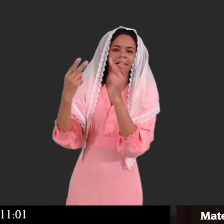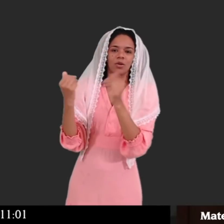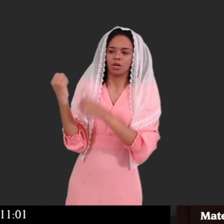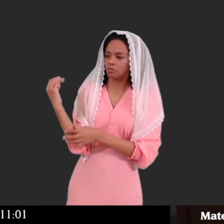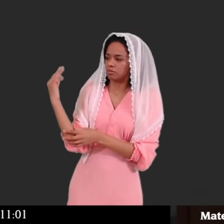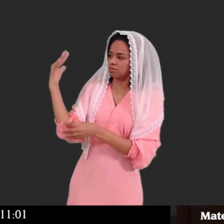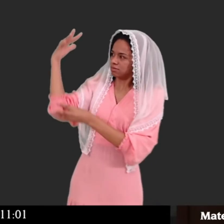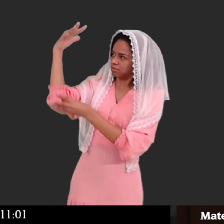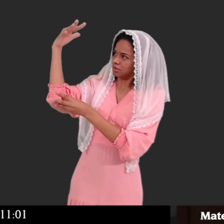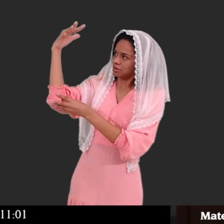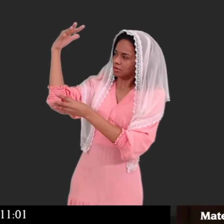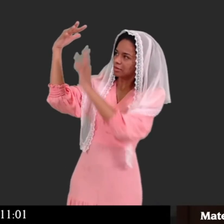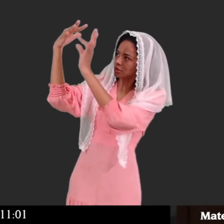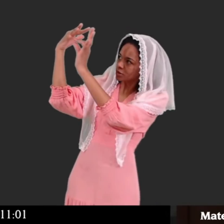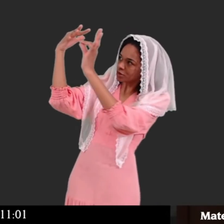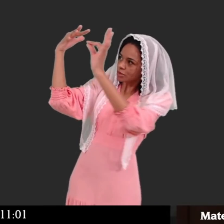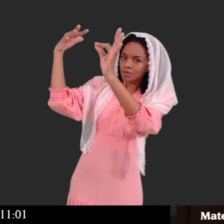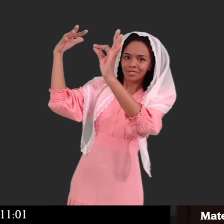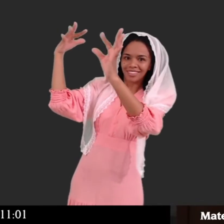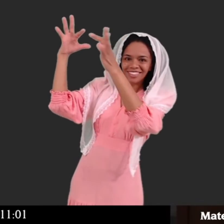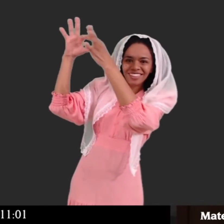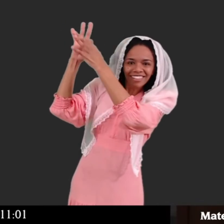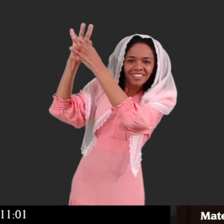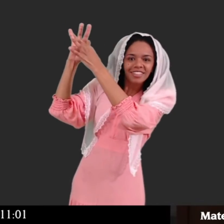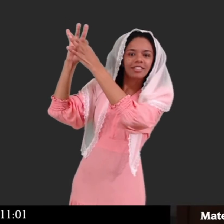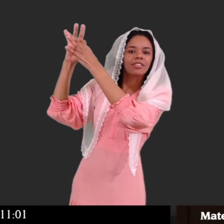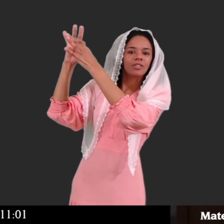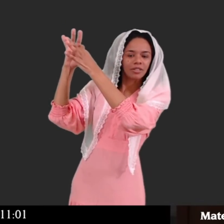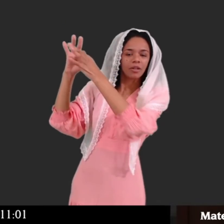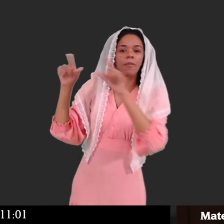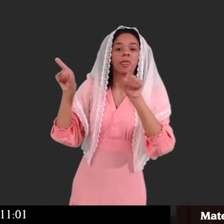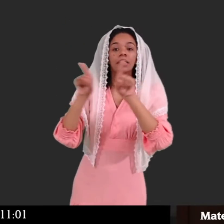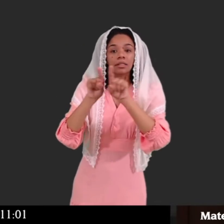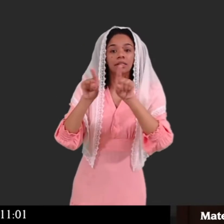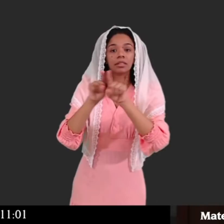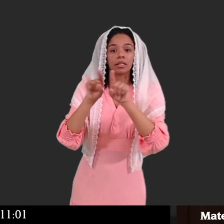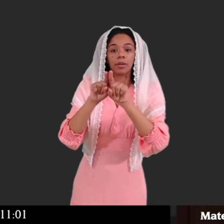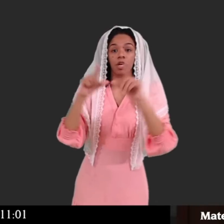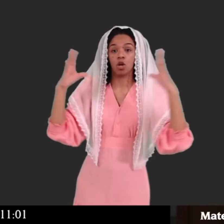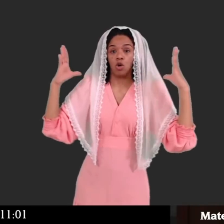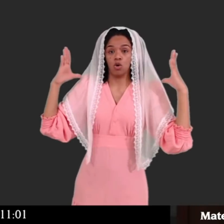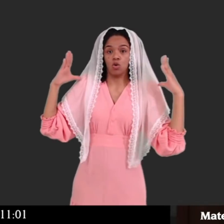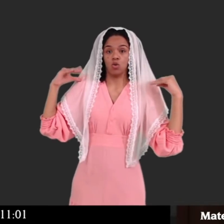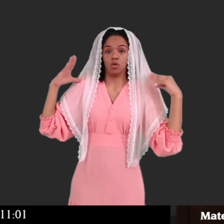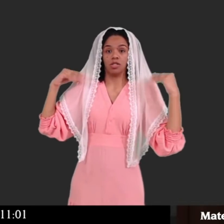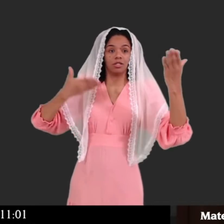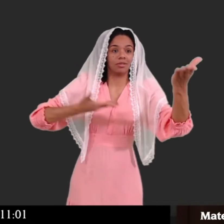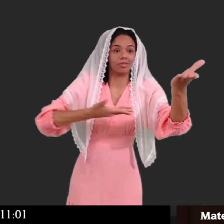nessa árvore boa, na mostarda boa, até os anjos, eles se manifestam entre nós.